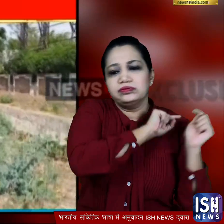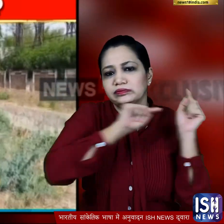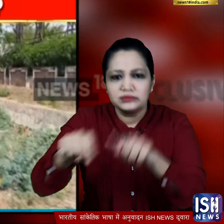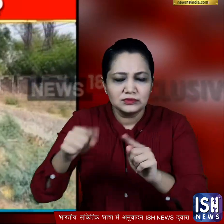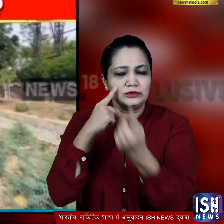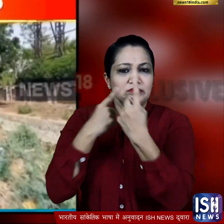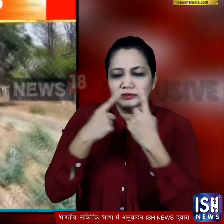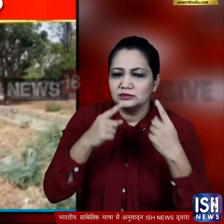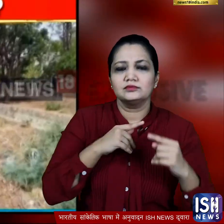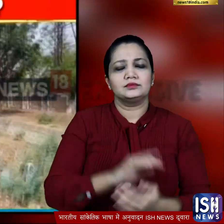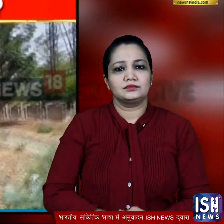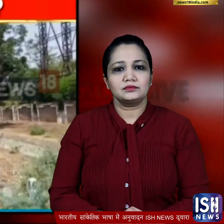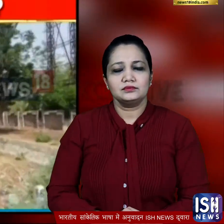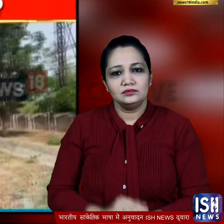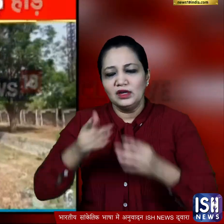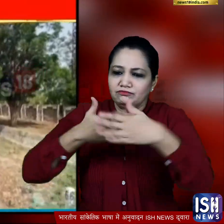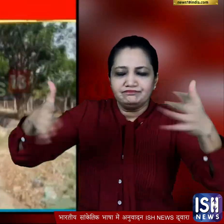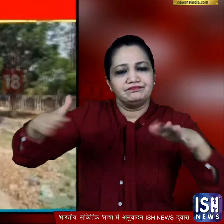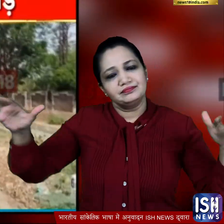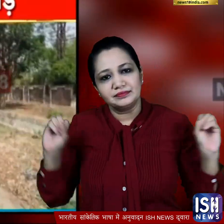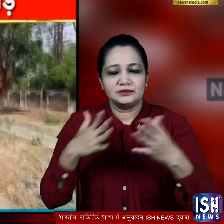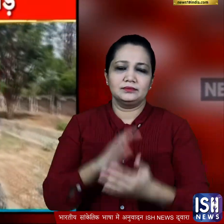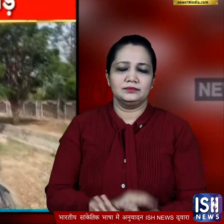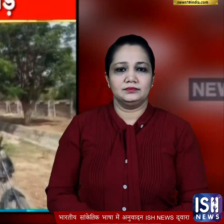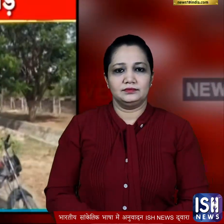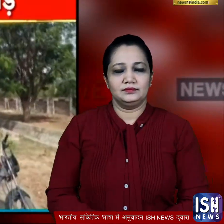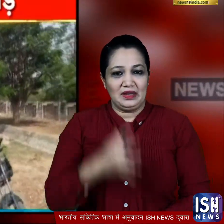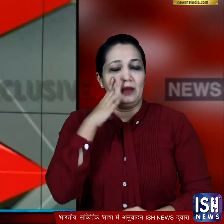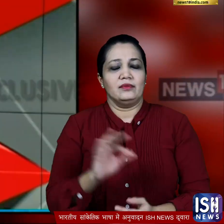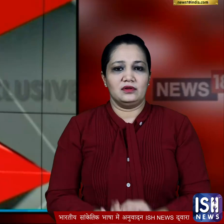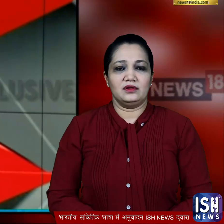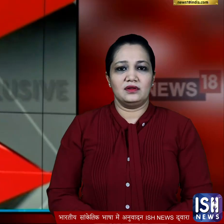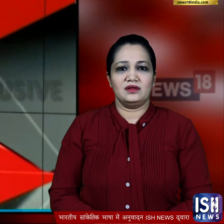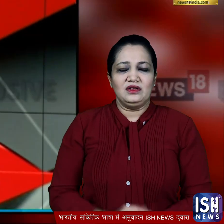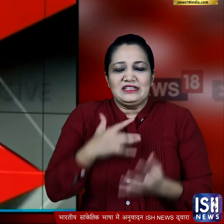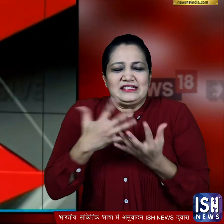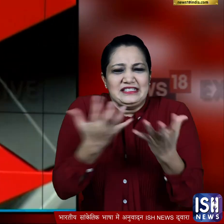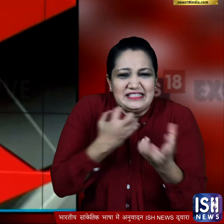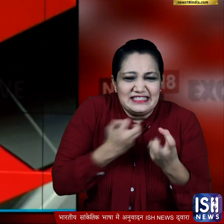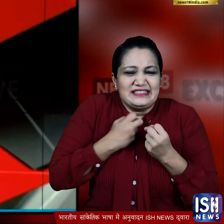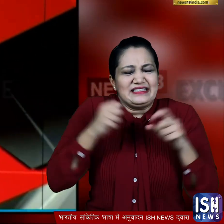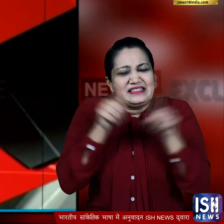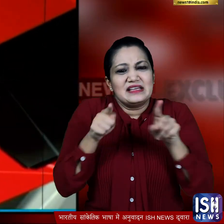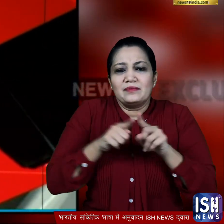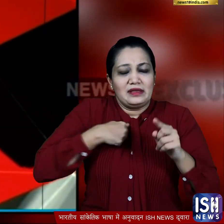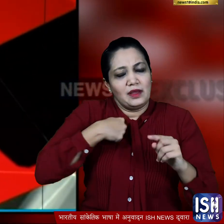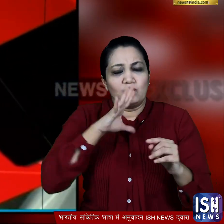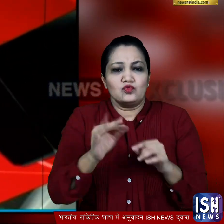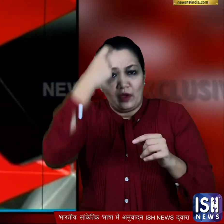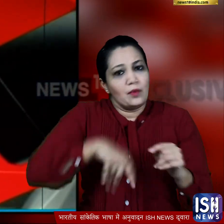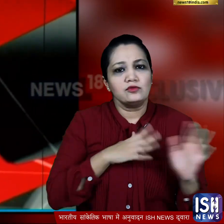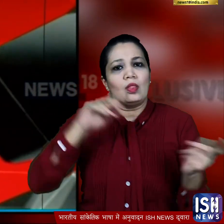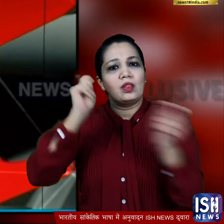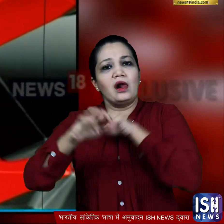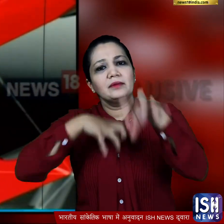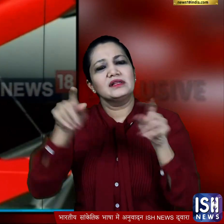कुछ पुलिस वाले भी घटना वाली जगह पहुंच गए और लोगों को वहां से हटाना शुरू कर दिया। सौभाग्य की बात है कि लालच में अंधे होने के बाद हम लोग इंसान